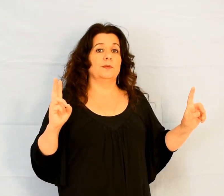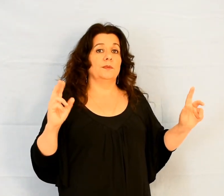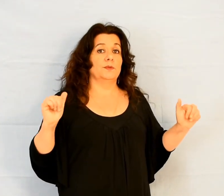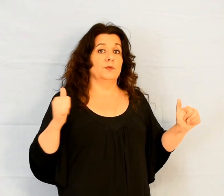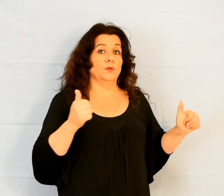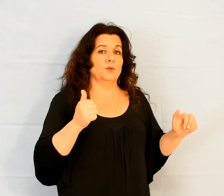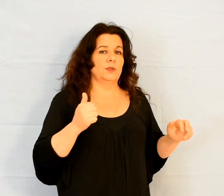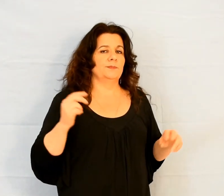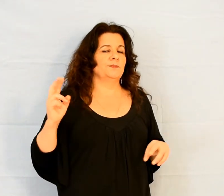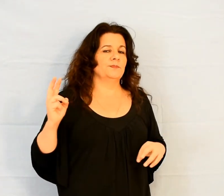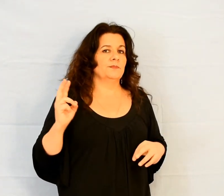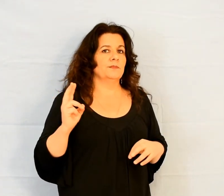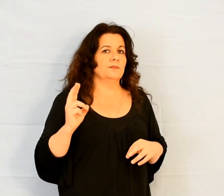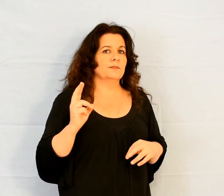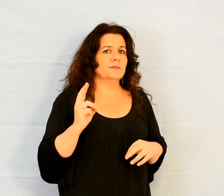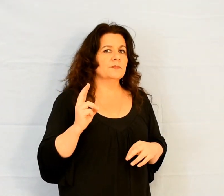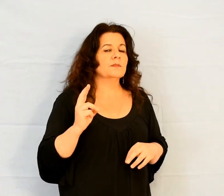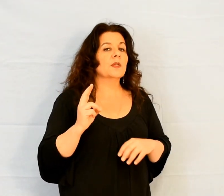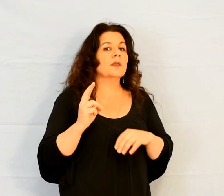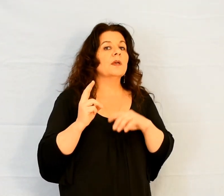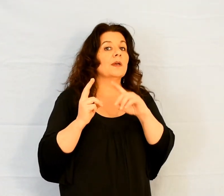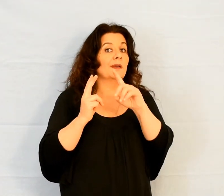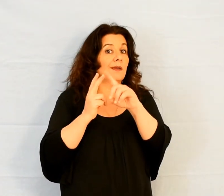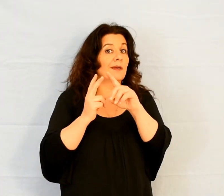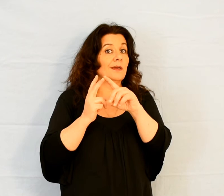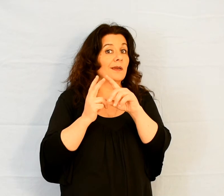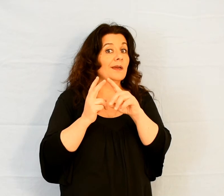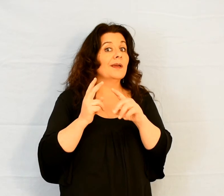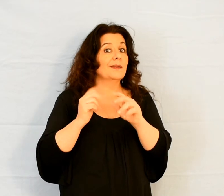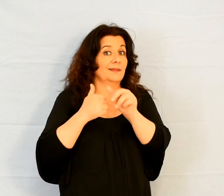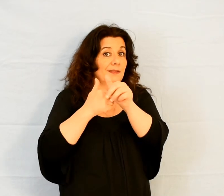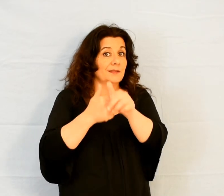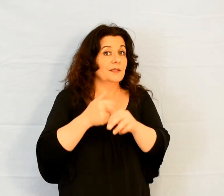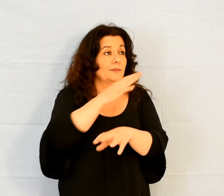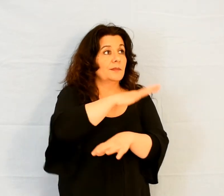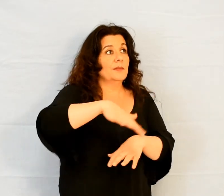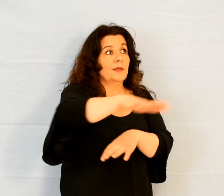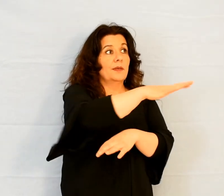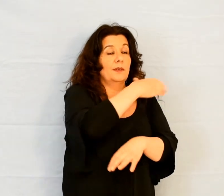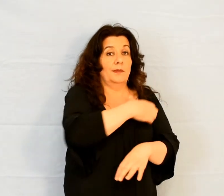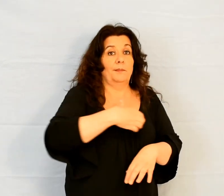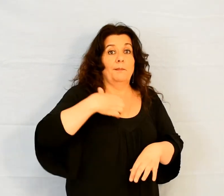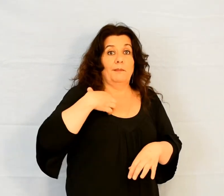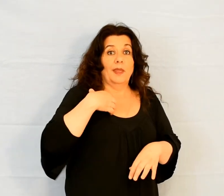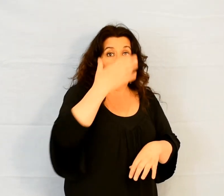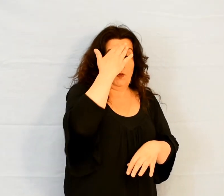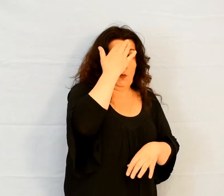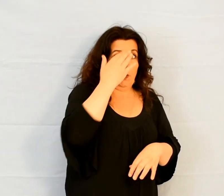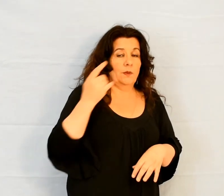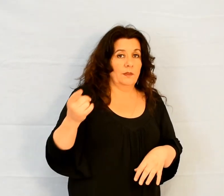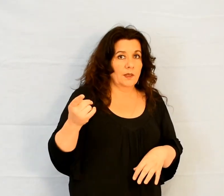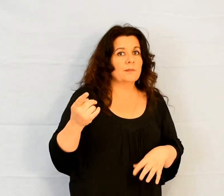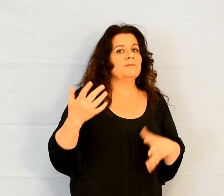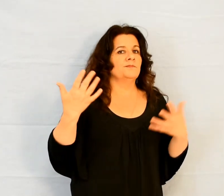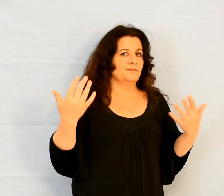Comme ce disciple était connu des grands prêtres, il entra avec Jésus dans le palais du grand